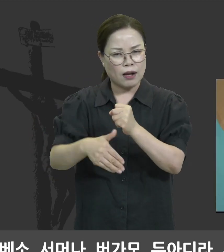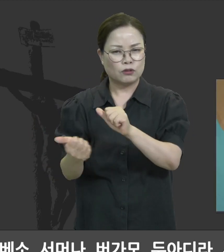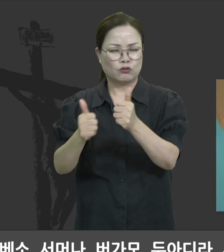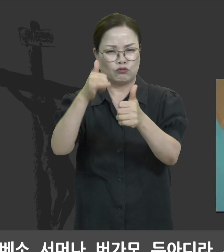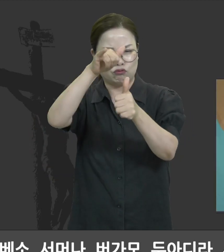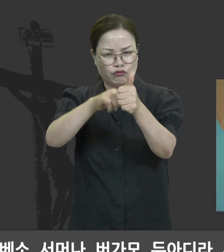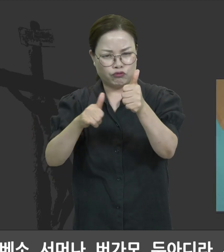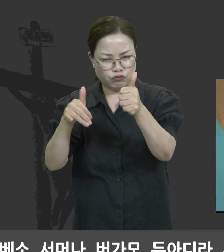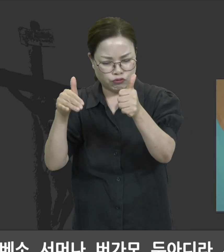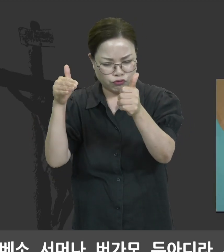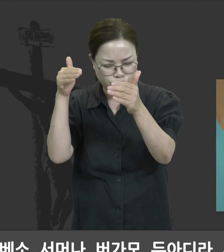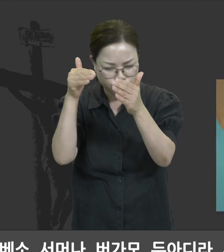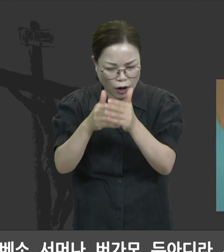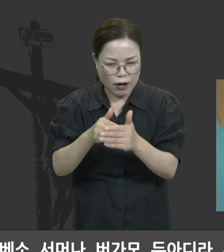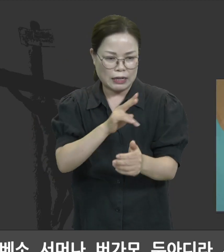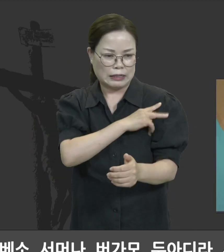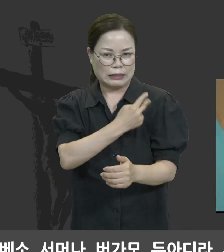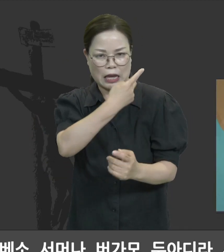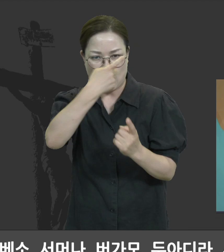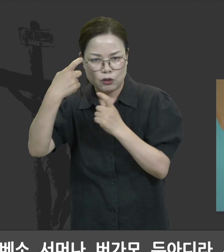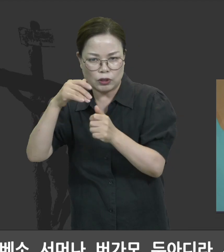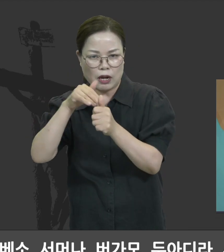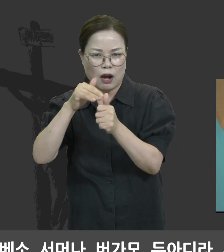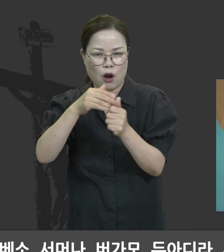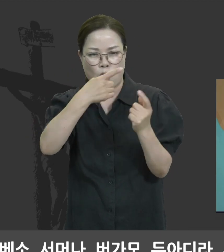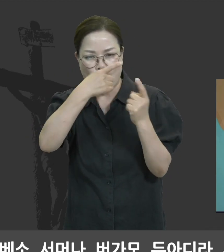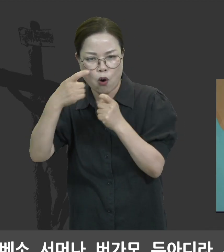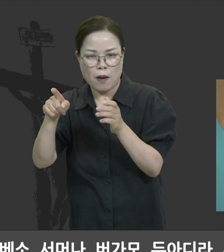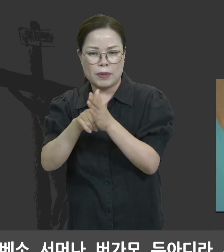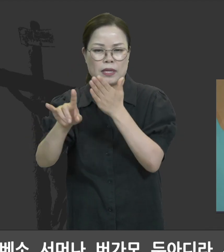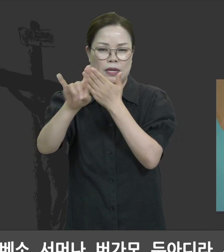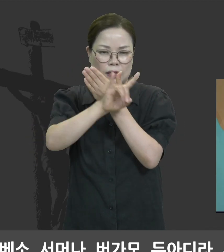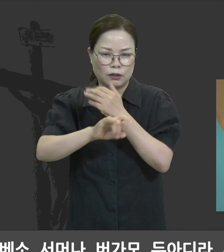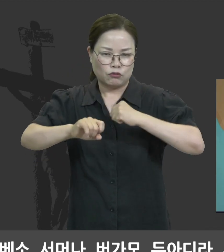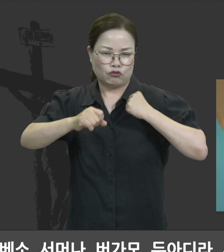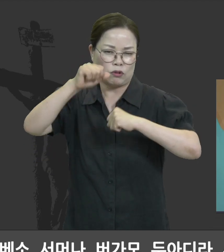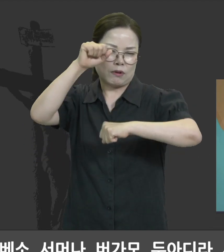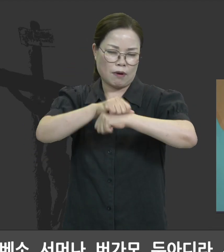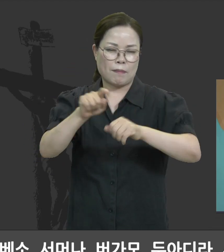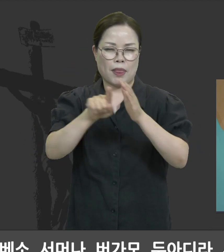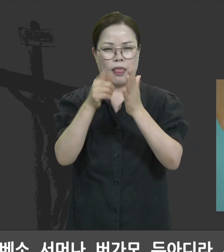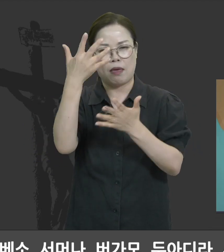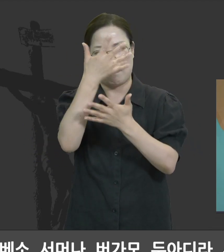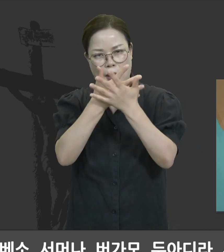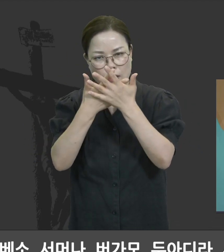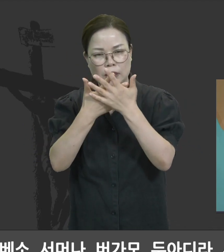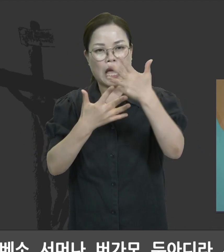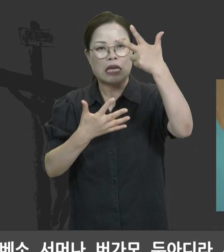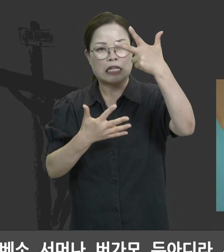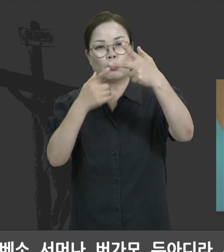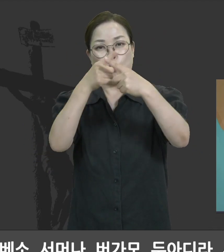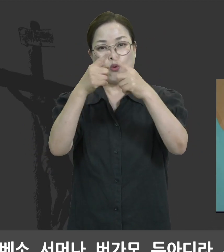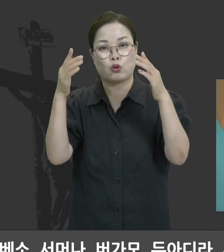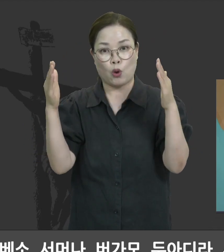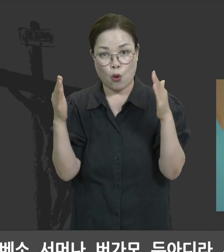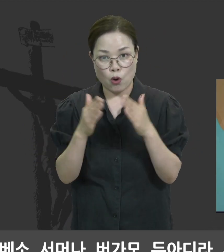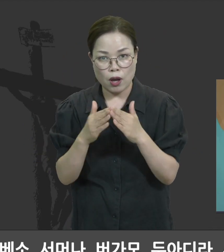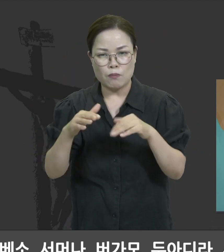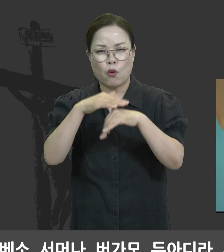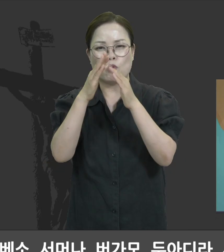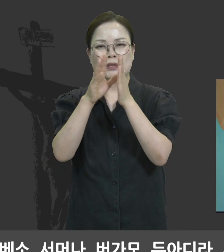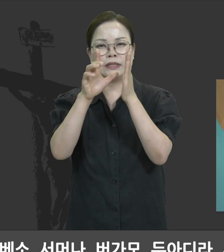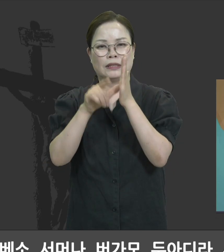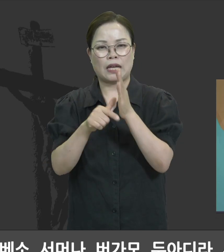서머나, 버가모, 두아디라, 사대, 빌라델비아, 라오디게아. 이 7교회는 모든